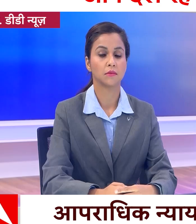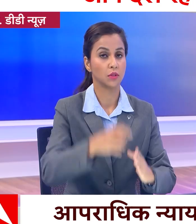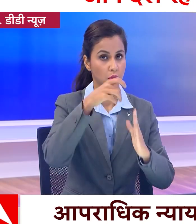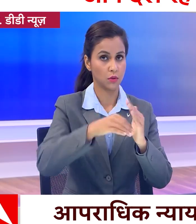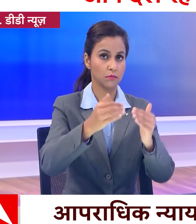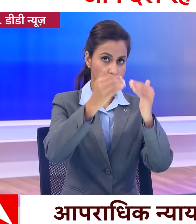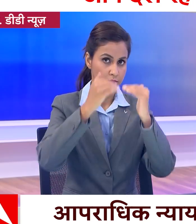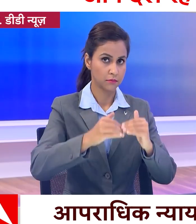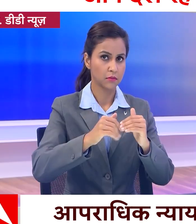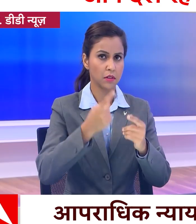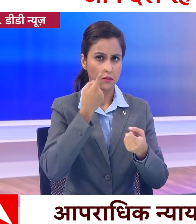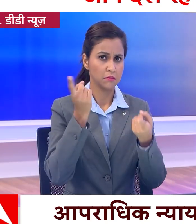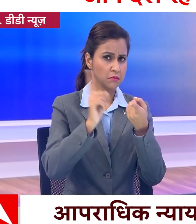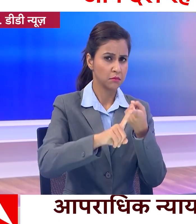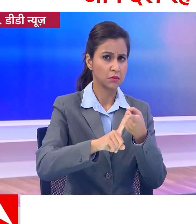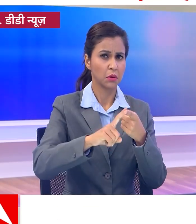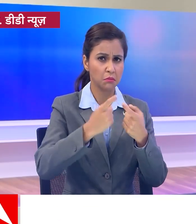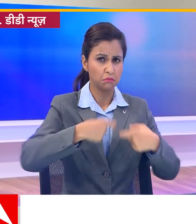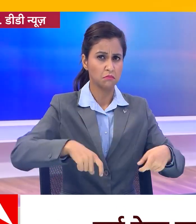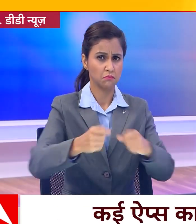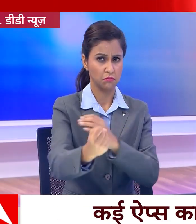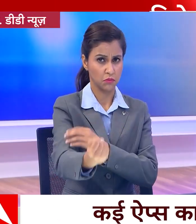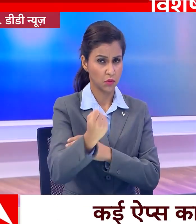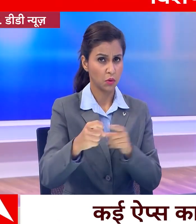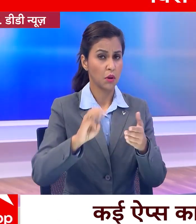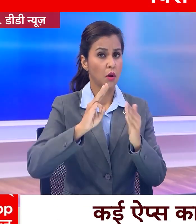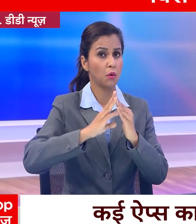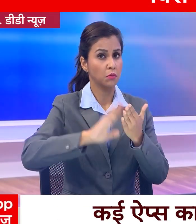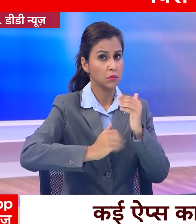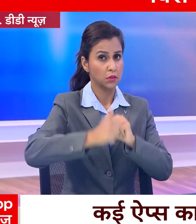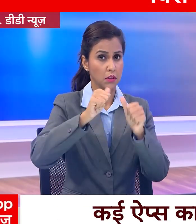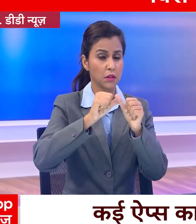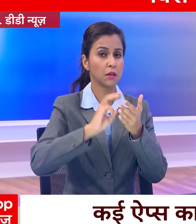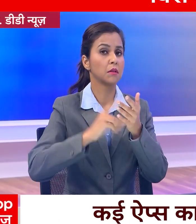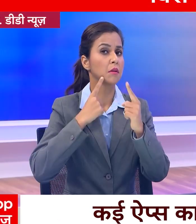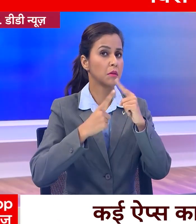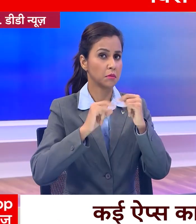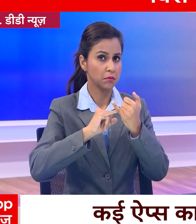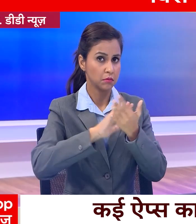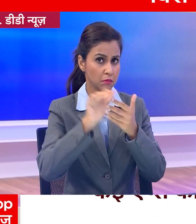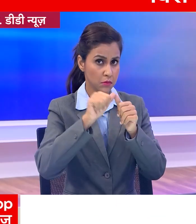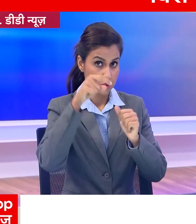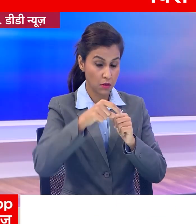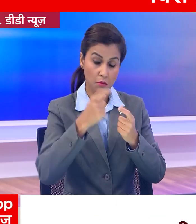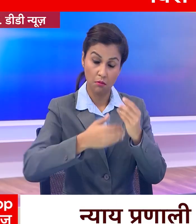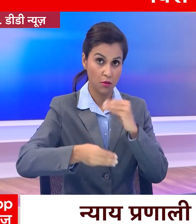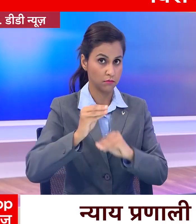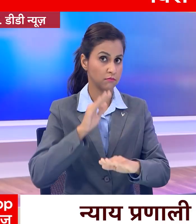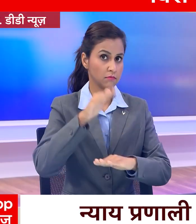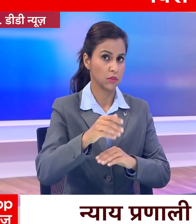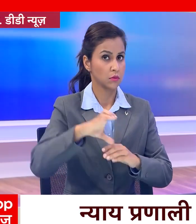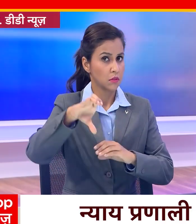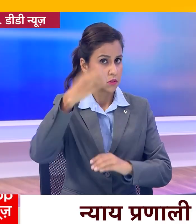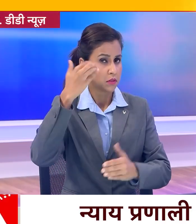आगे बढ़ेंगे आपराधिक न्याय प्रणाली को मजबूत करने की दिशा में केंद्रीय गृह मंत्री अमित शाह ने आज एक बहुत बड़ी पहल की है उन्होंने